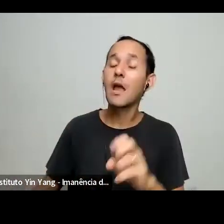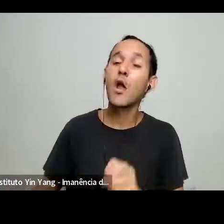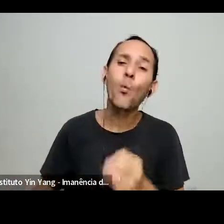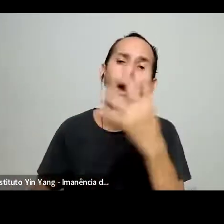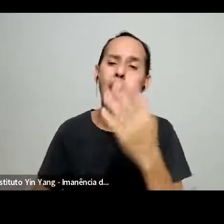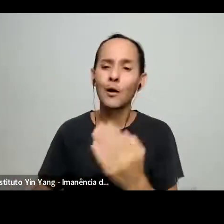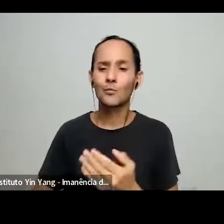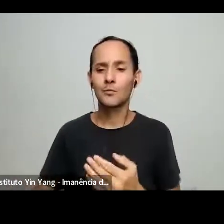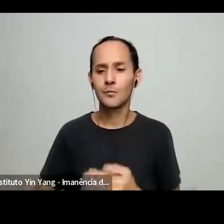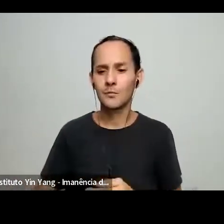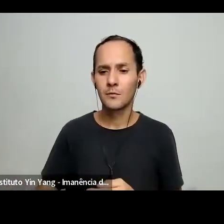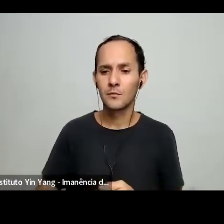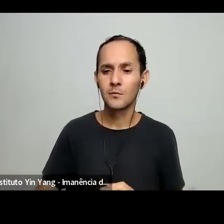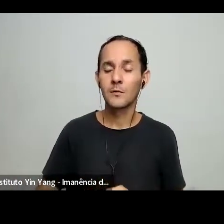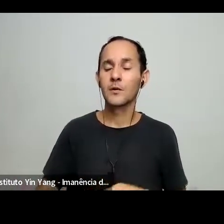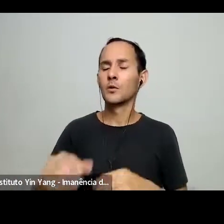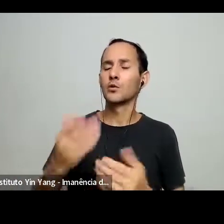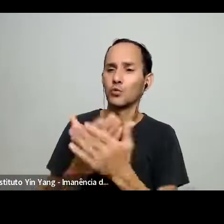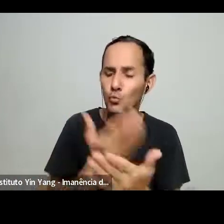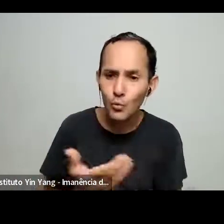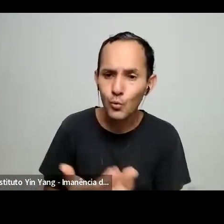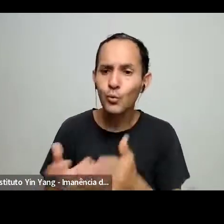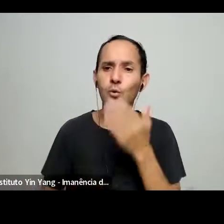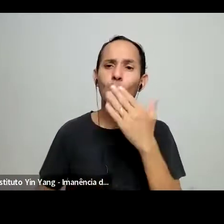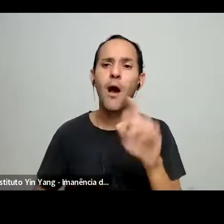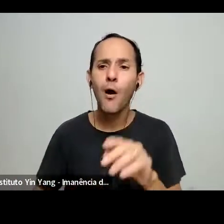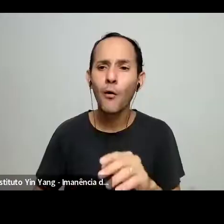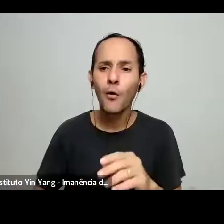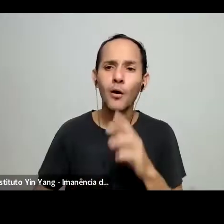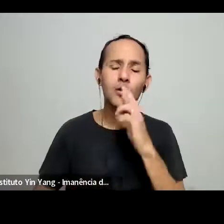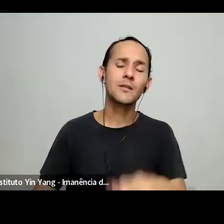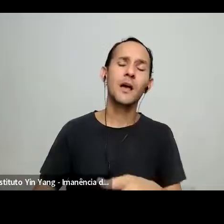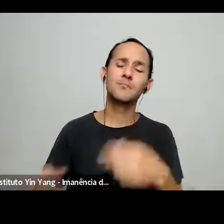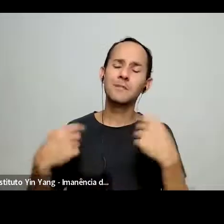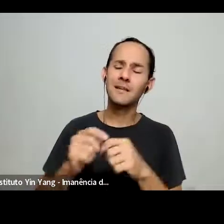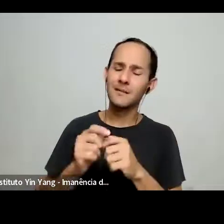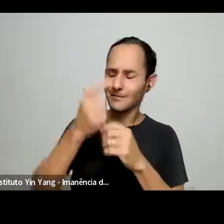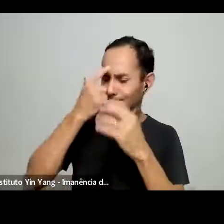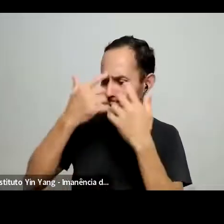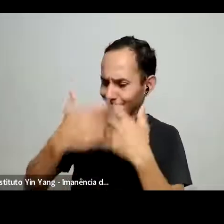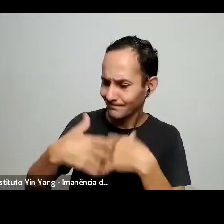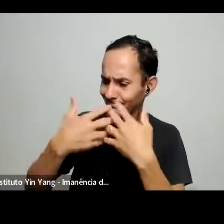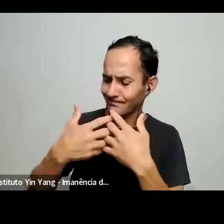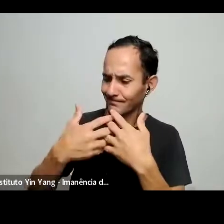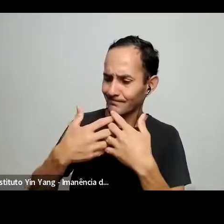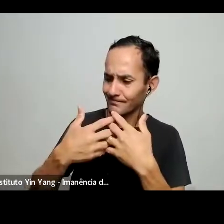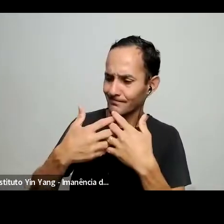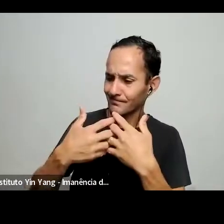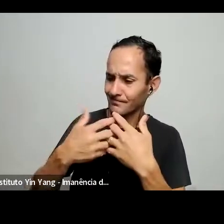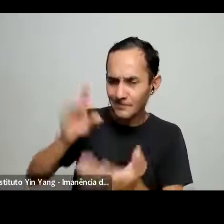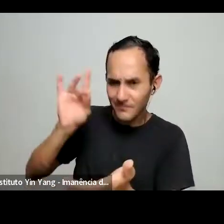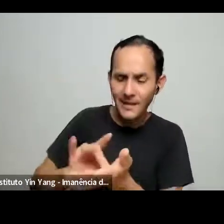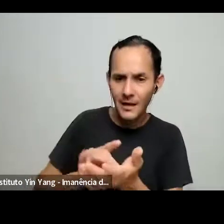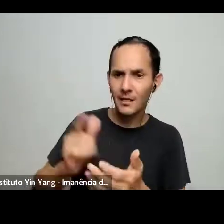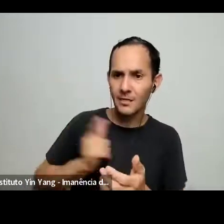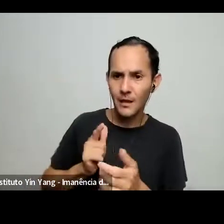tem desse outro tipo, quais os resultados, mas isso precisa ser analisado até que ponto que isso se relaciona efetivamente com